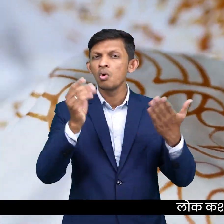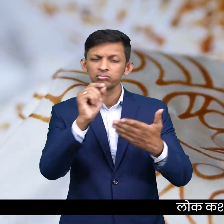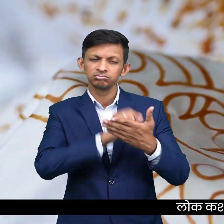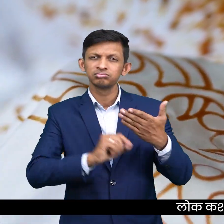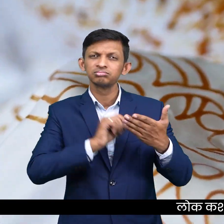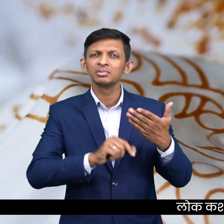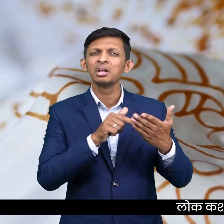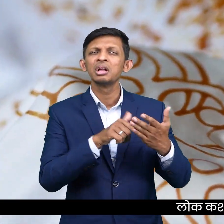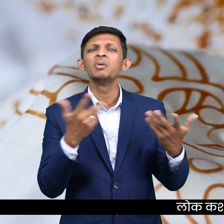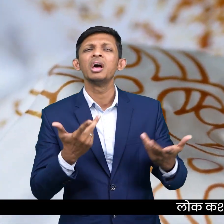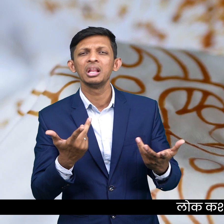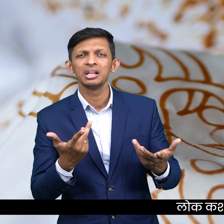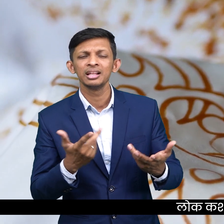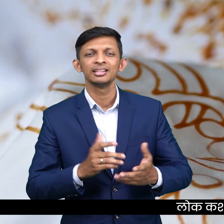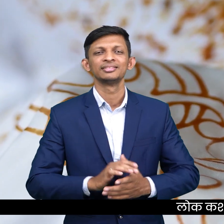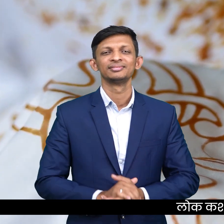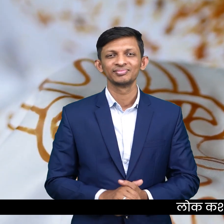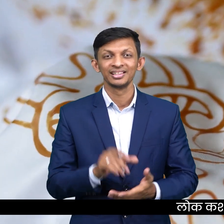लोक कशावर लिहायचे?